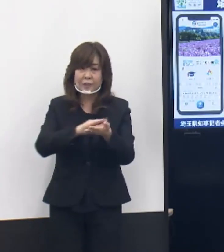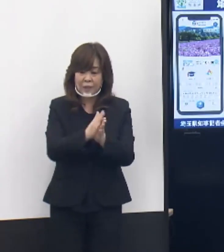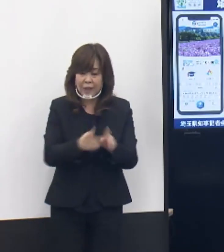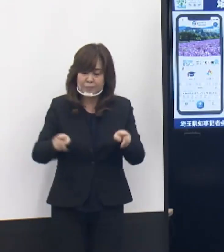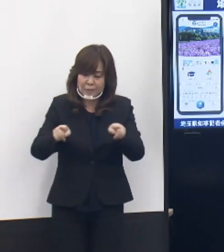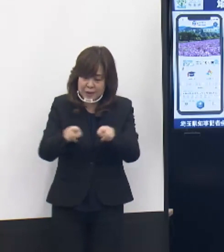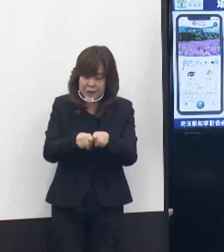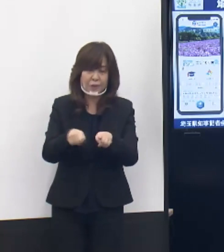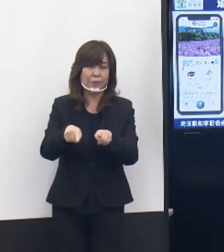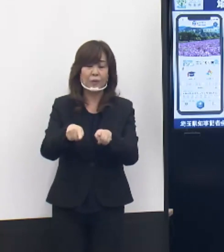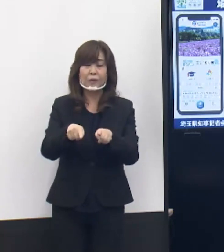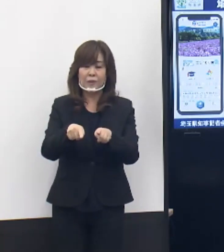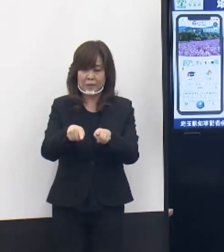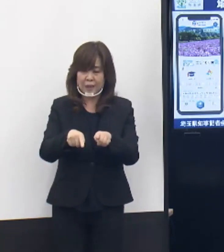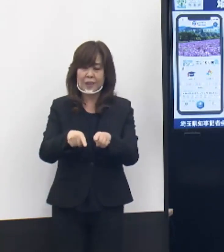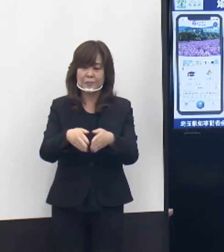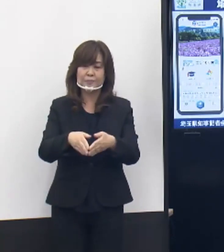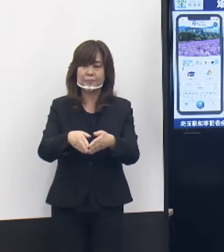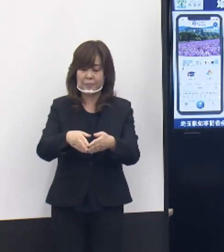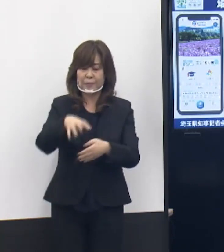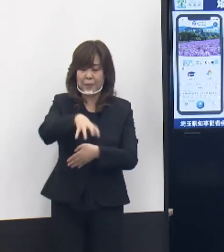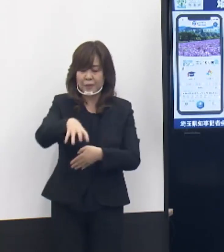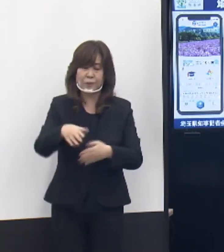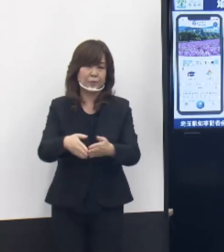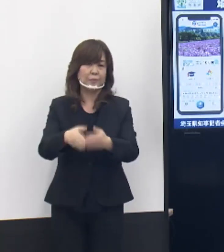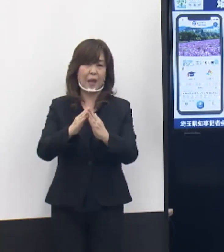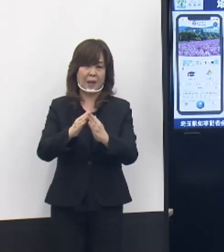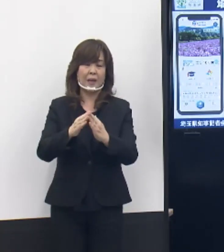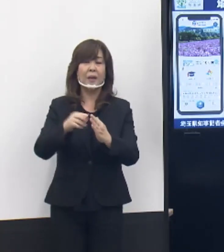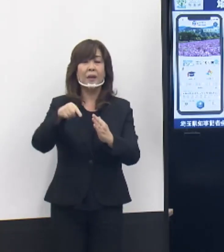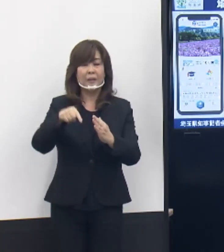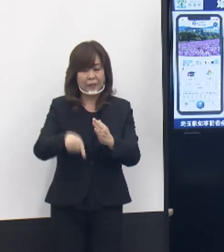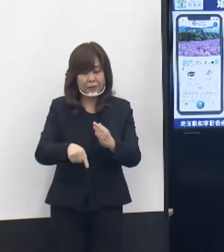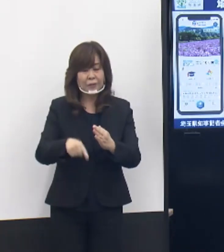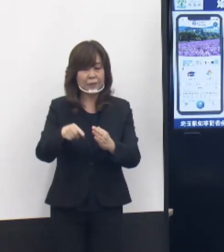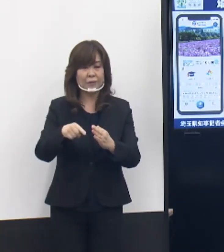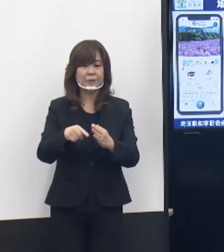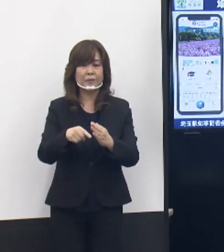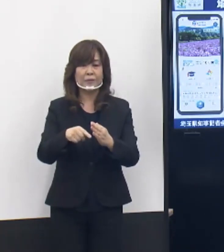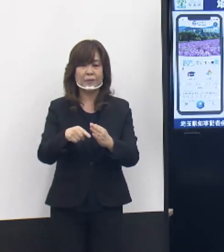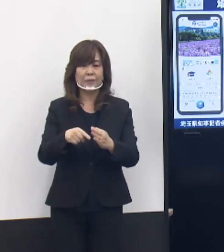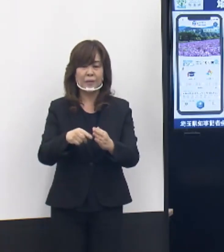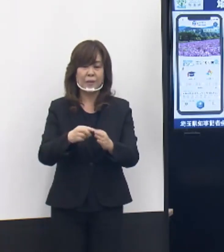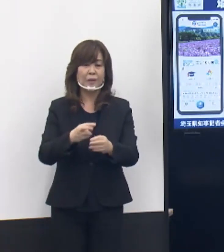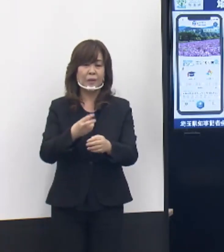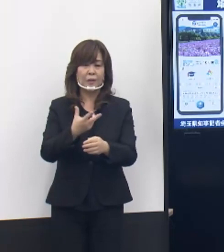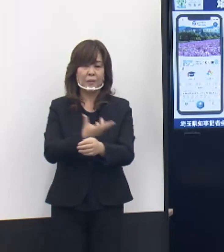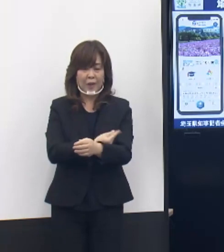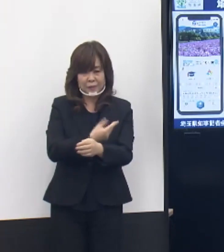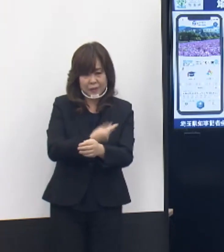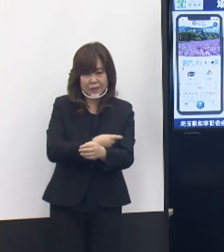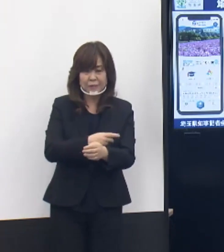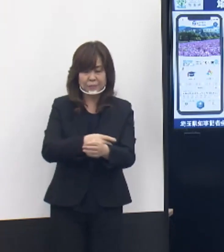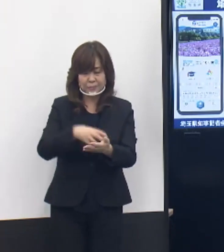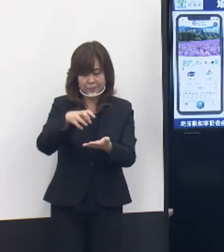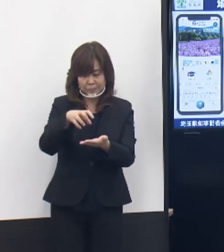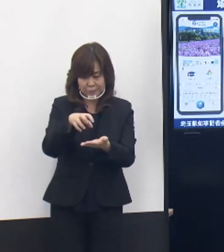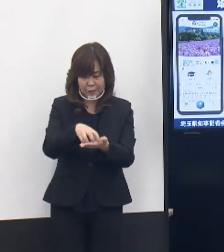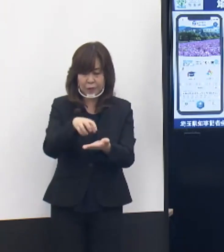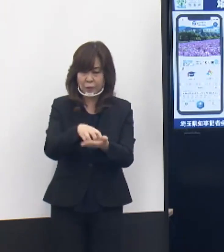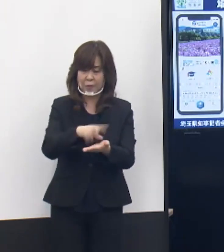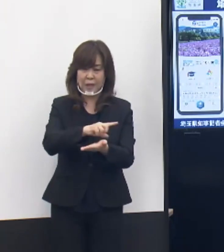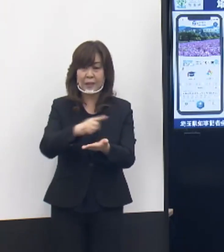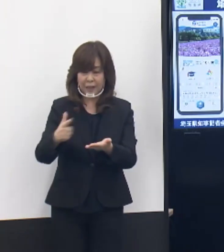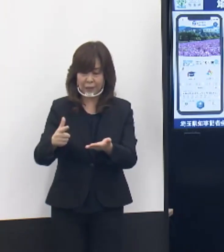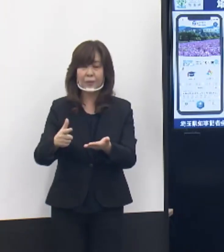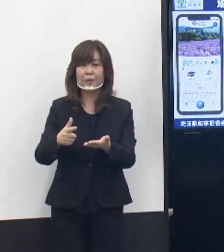をそこに設置して、技術実証を PR する、そのほか、参加店舗の負担、お店で、例えば接